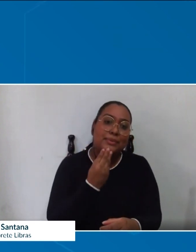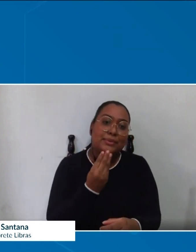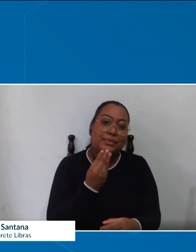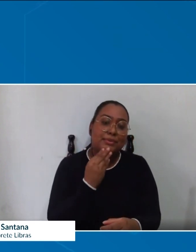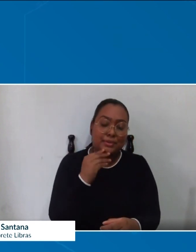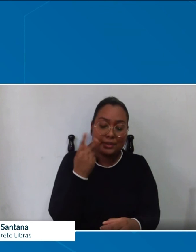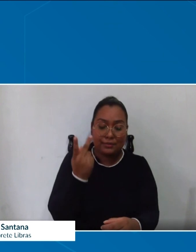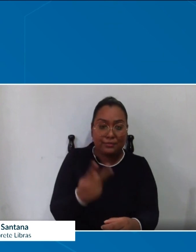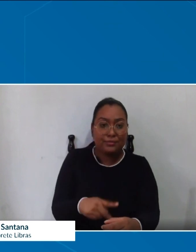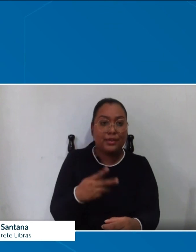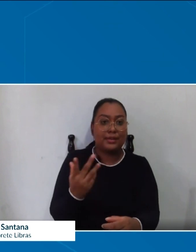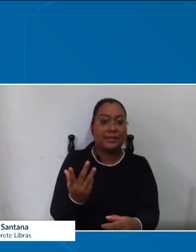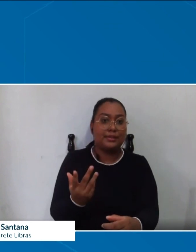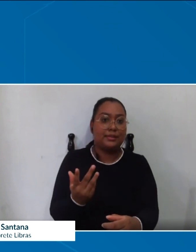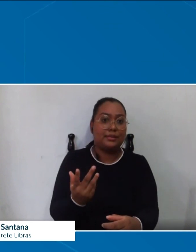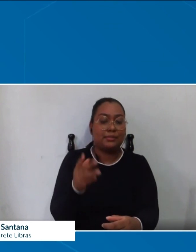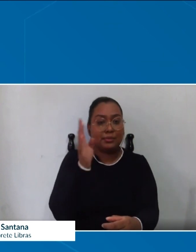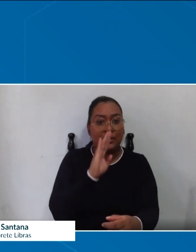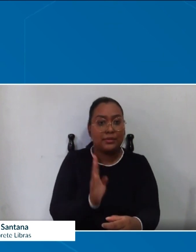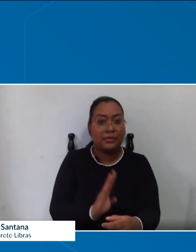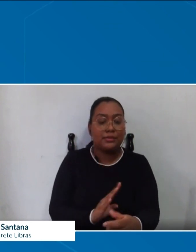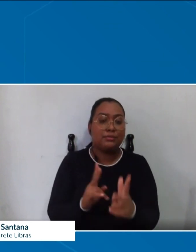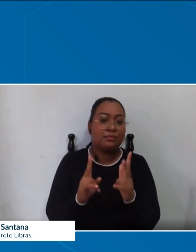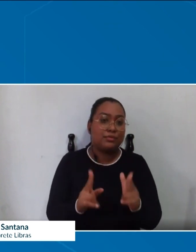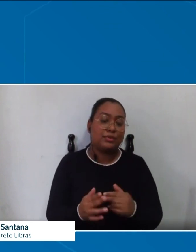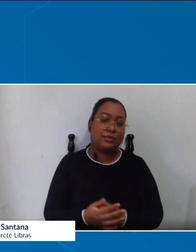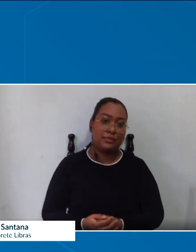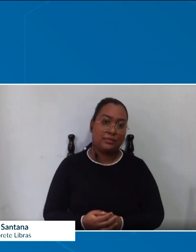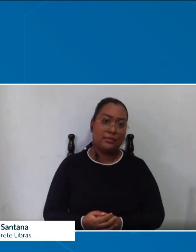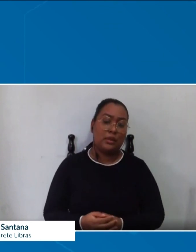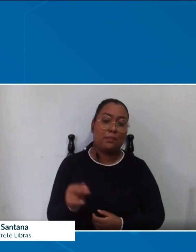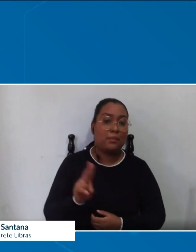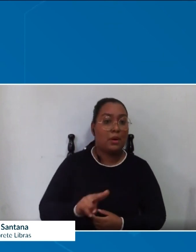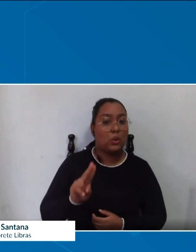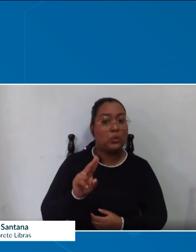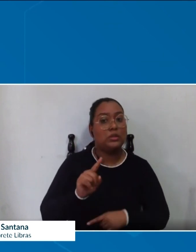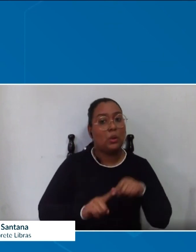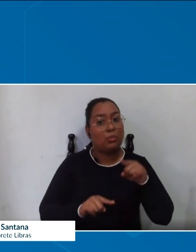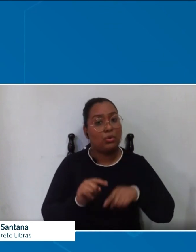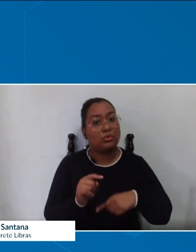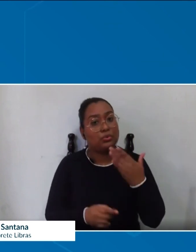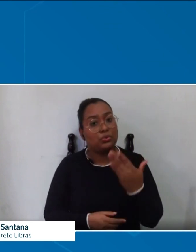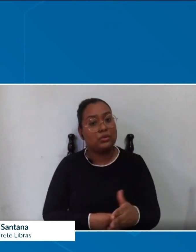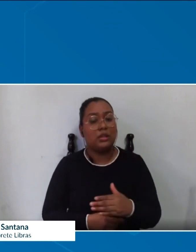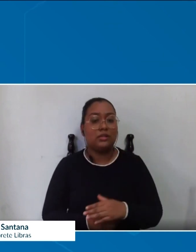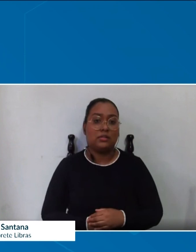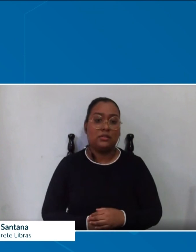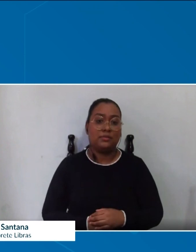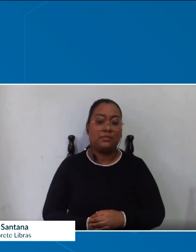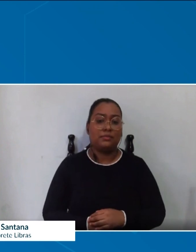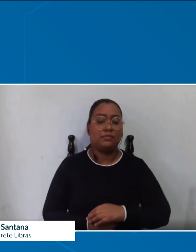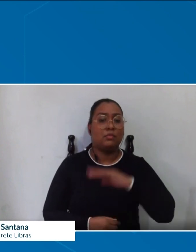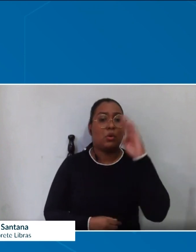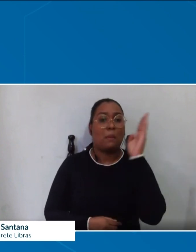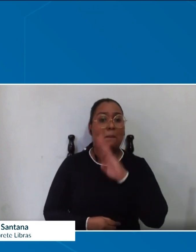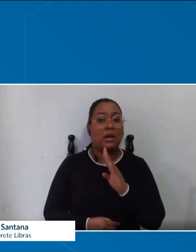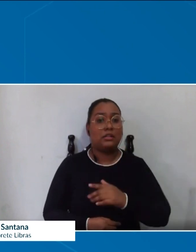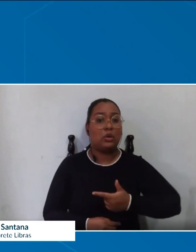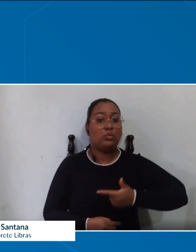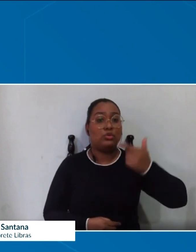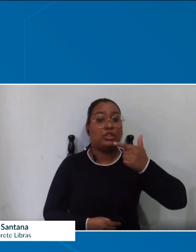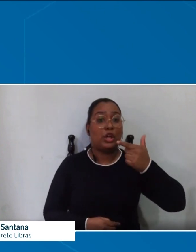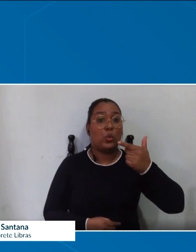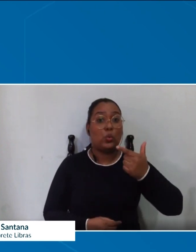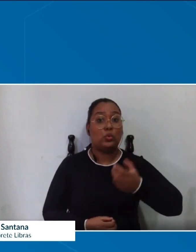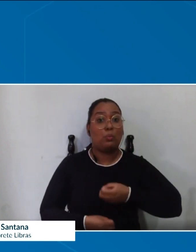trabalhando com síntese, como nós estamos fazendo, para aproveitar esse produto que é um dos... O Brasil acho que é o segundo maior produtor de glicerol do